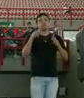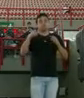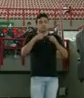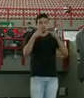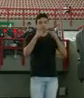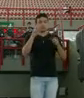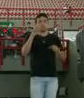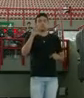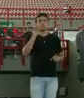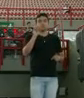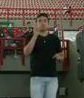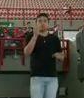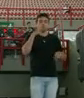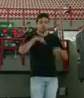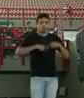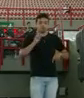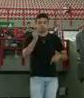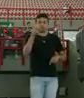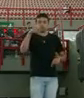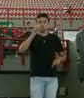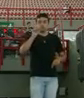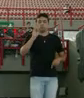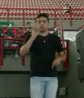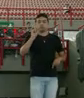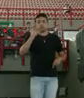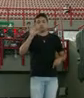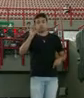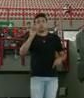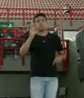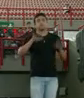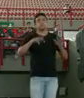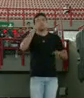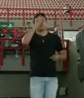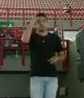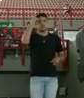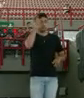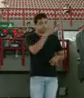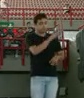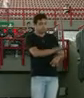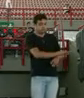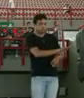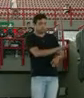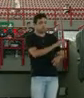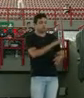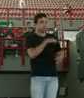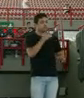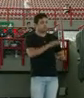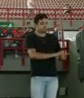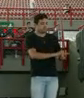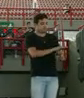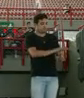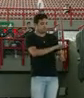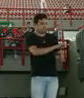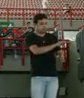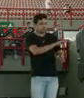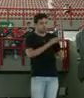quê? Anabólico. Então, às vezes, uma pessoa tem déficit de crescimento, o que é que ela vai ter que